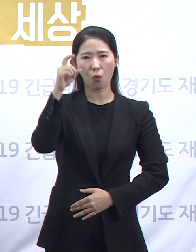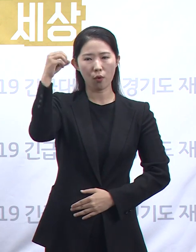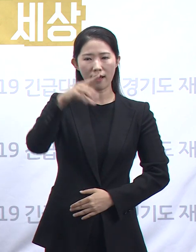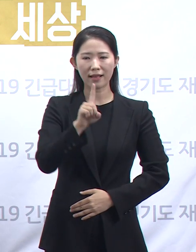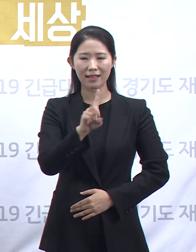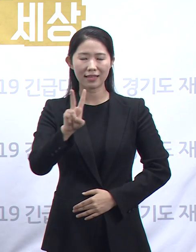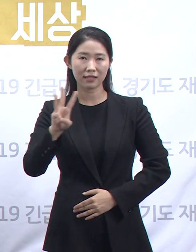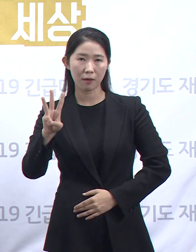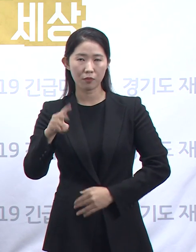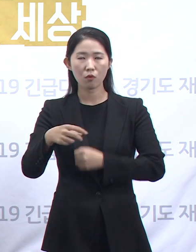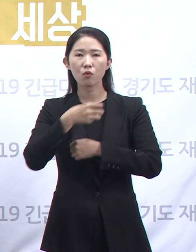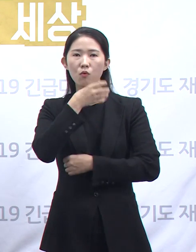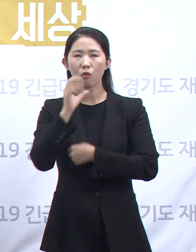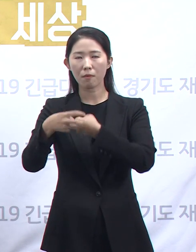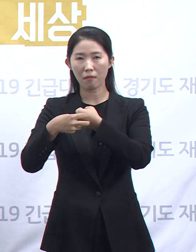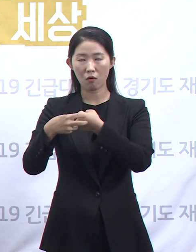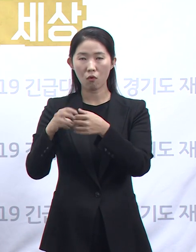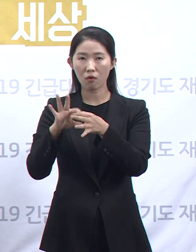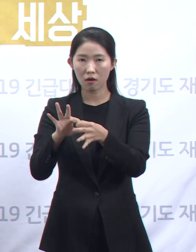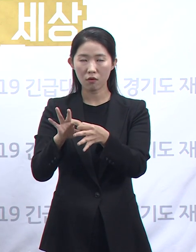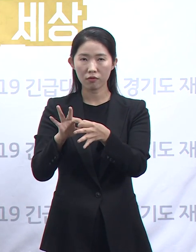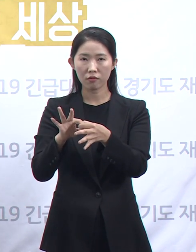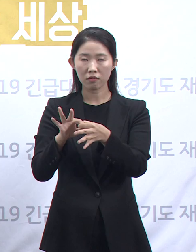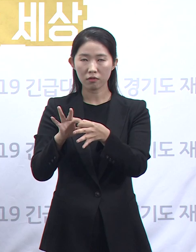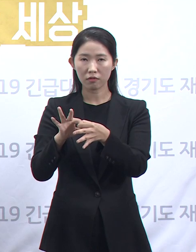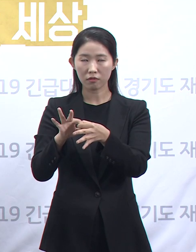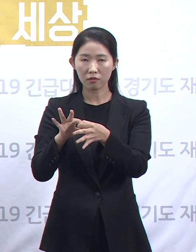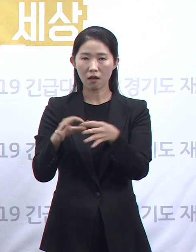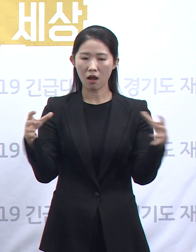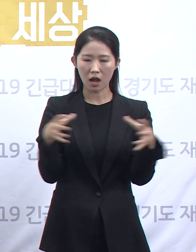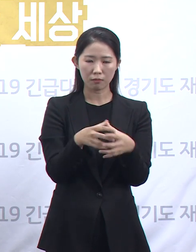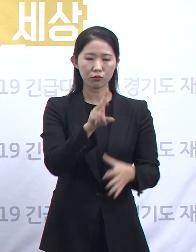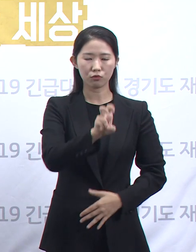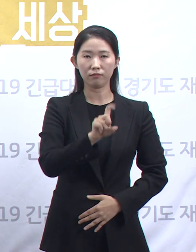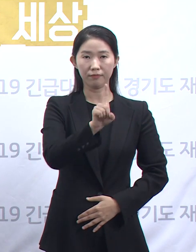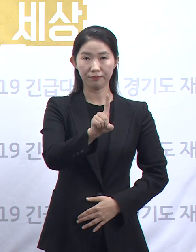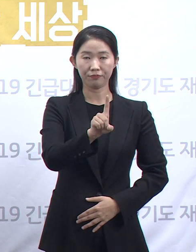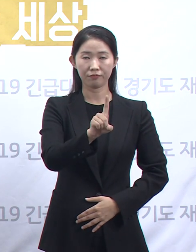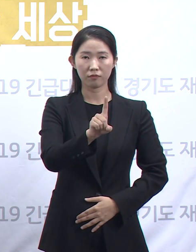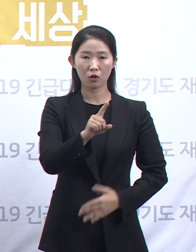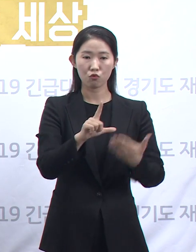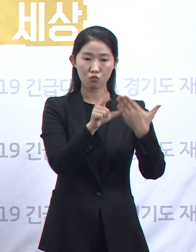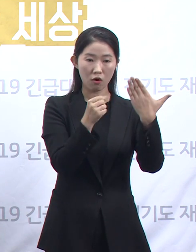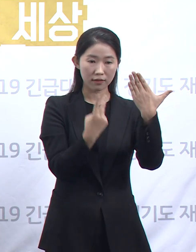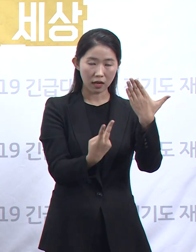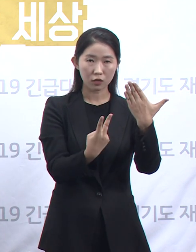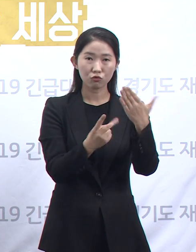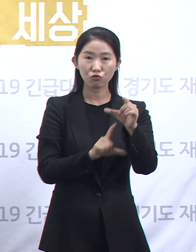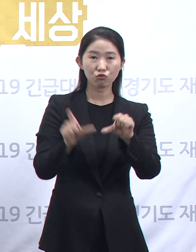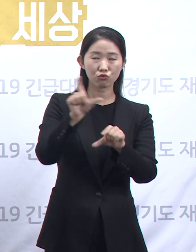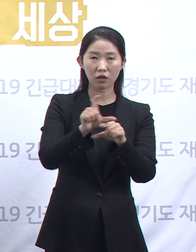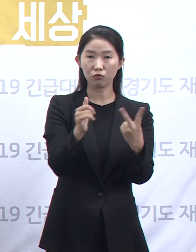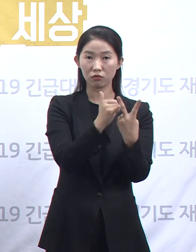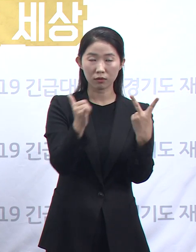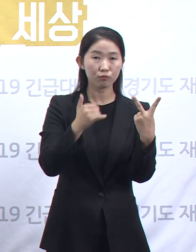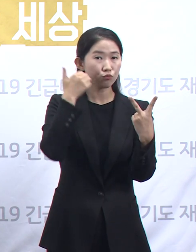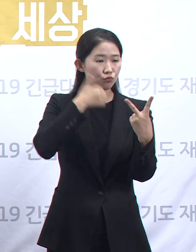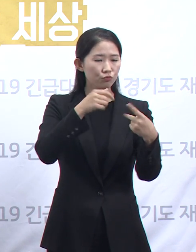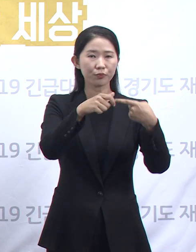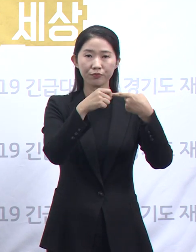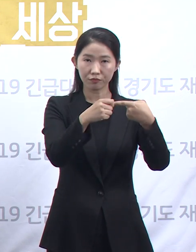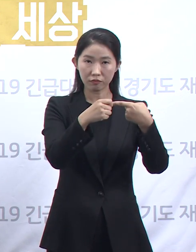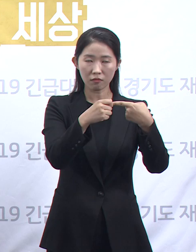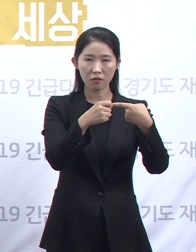관련이 15명 등총 21명입니다. 이중 9월 3일 추가 확진된 2명은 권능교회 관련 서울 확진자의